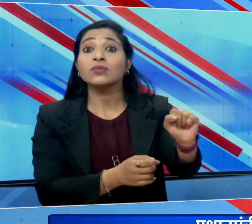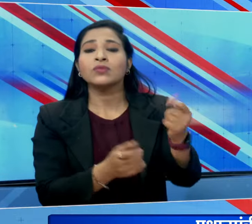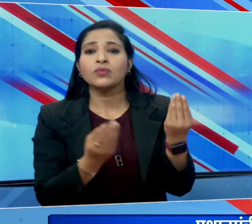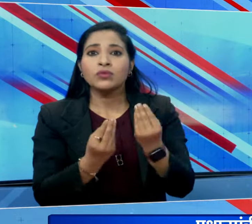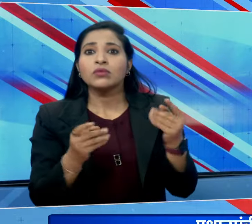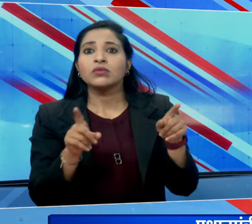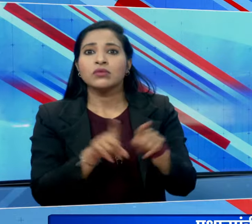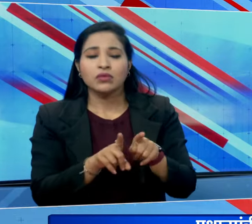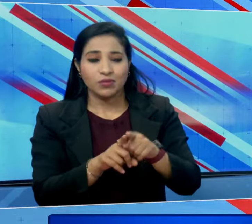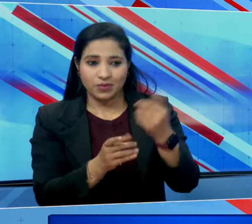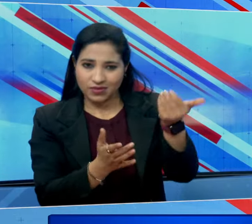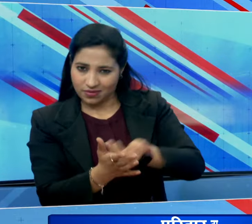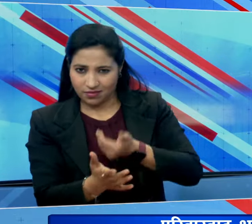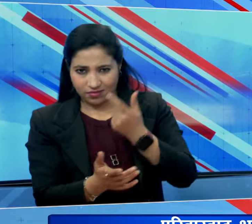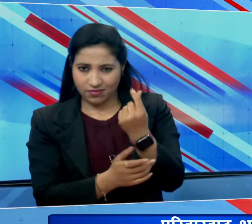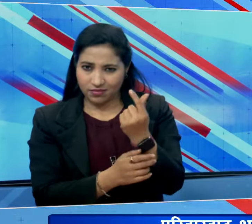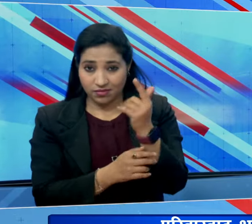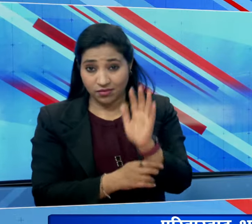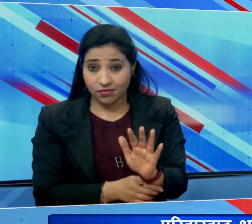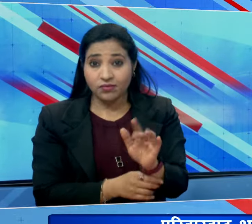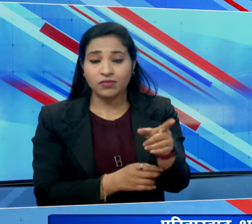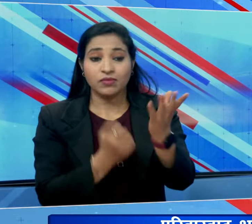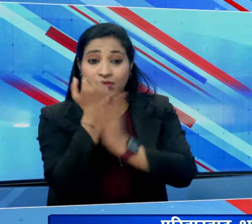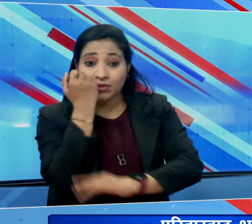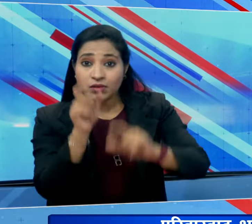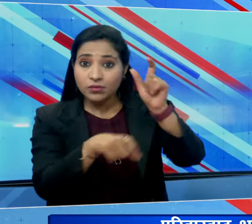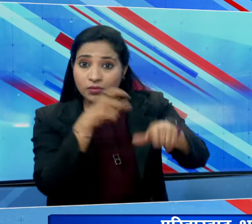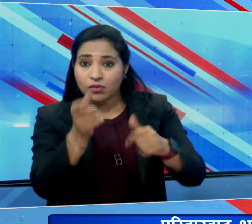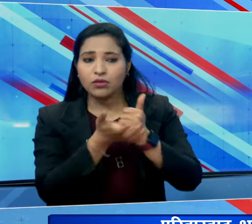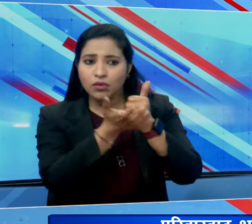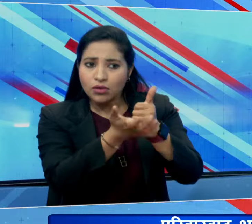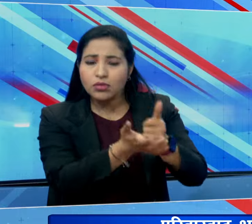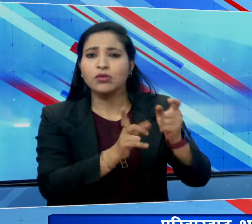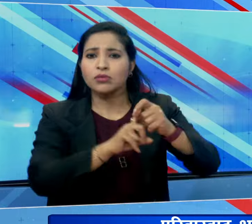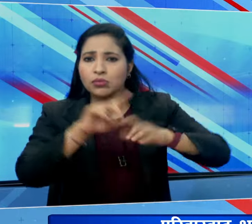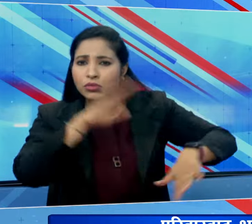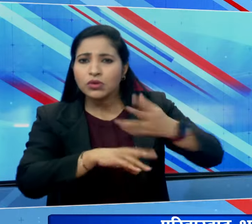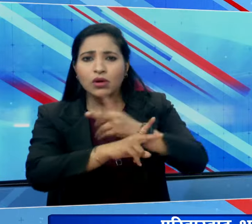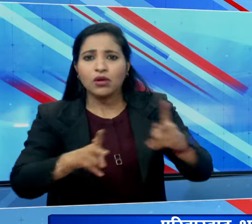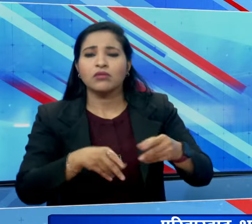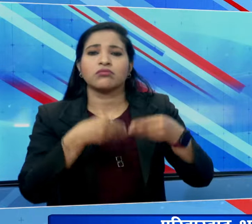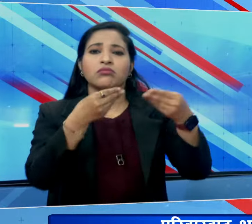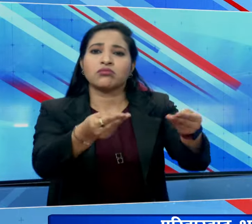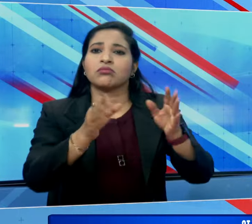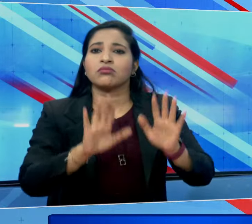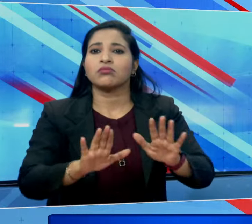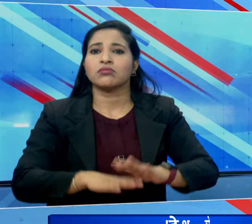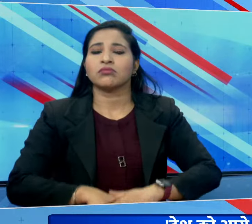वही पैसा गरीब कल्याण की योजनाओं में काम आ रहा